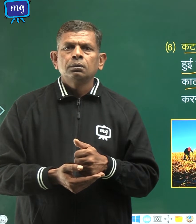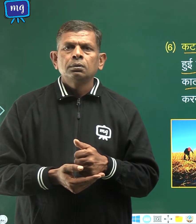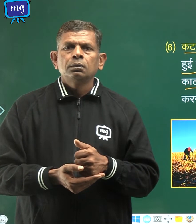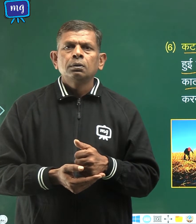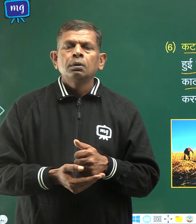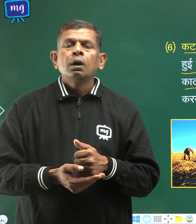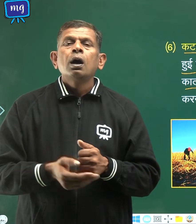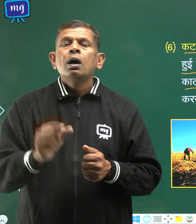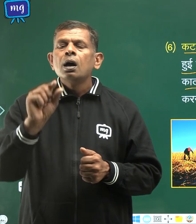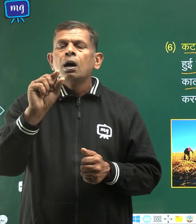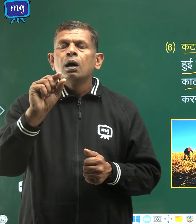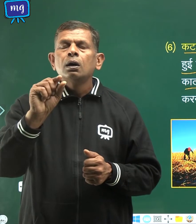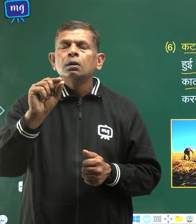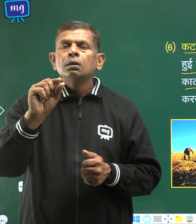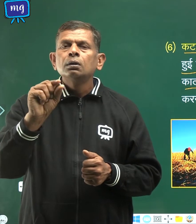दानों को